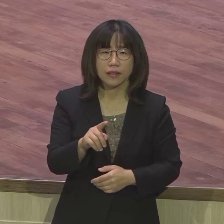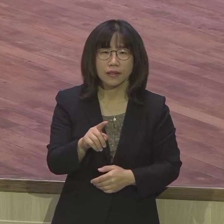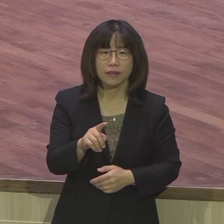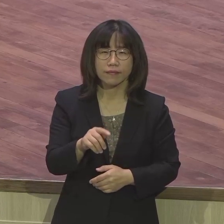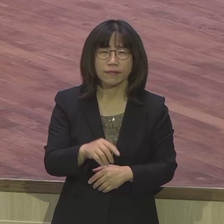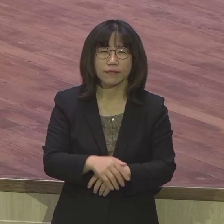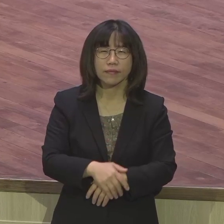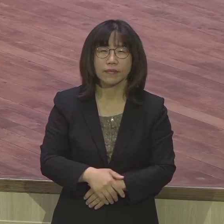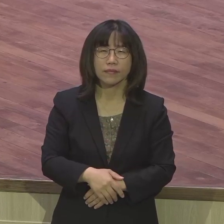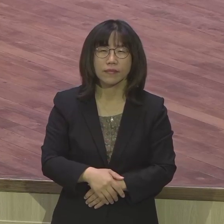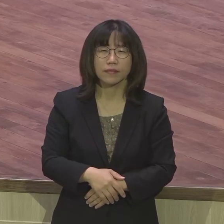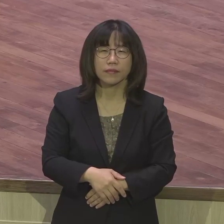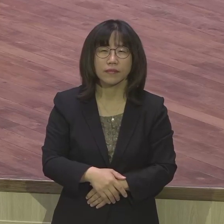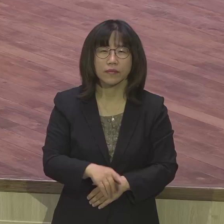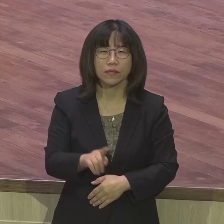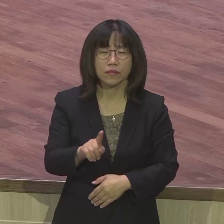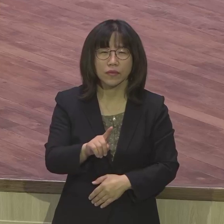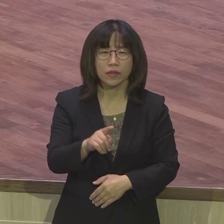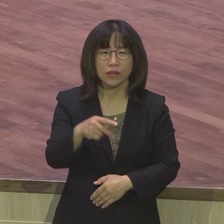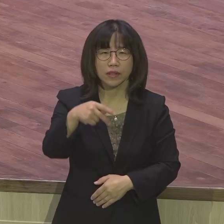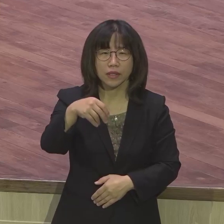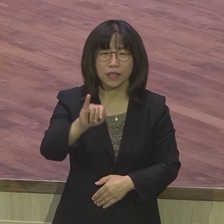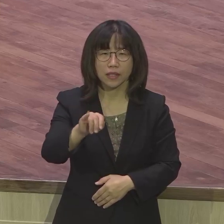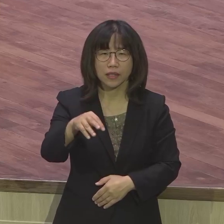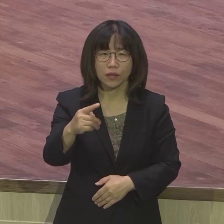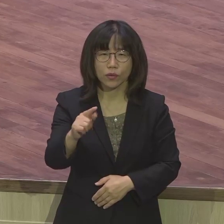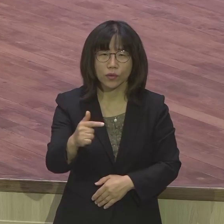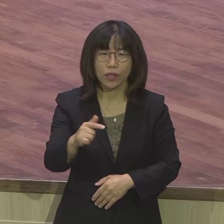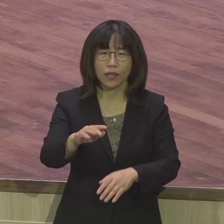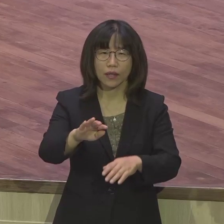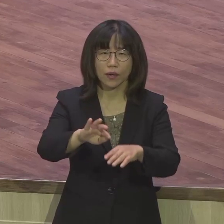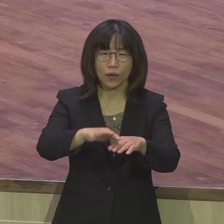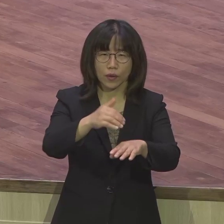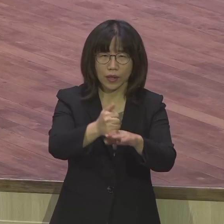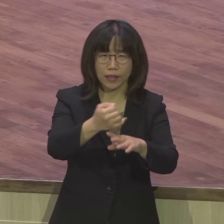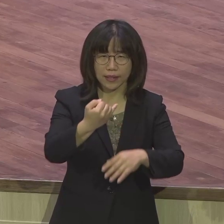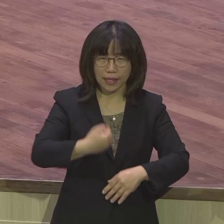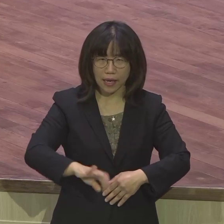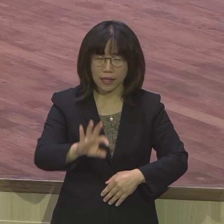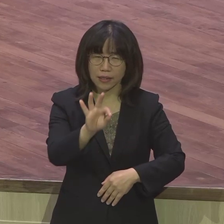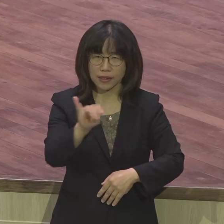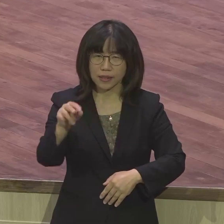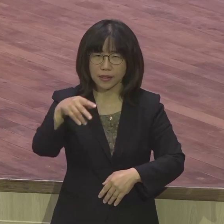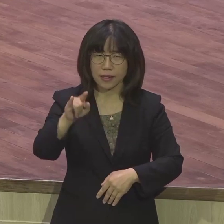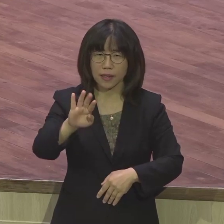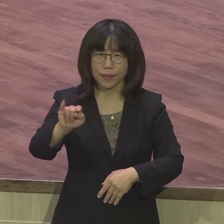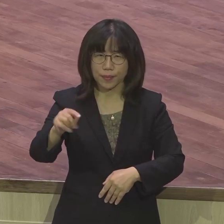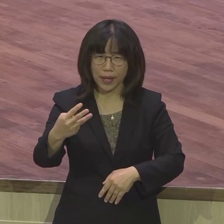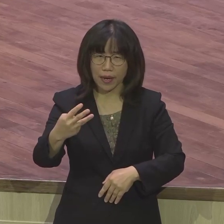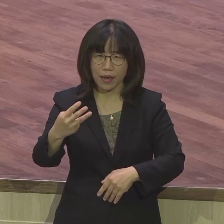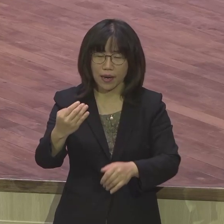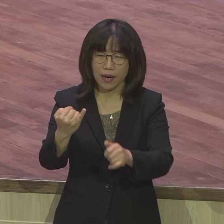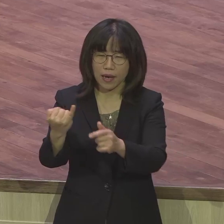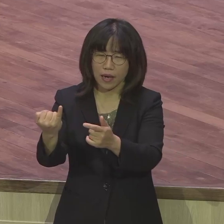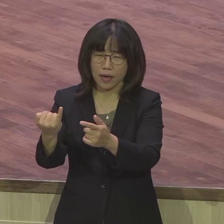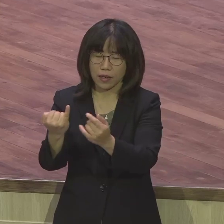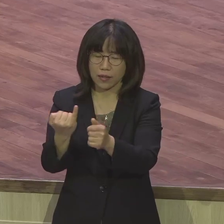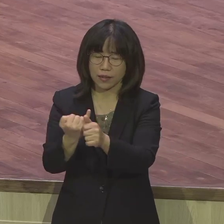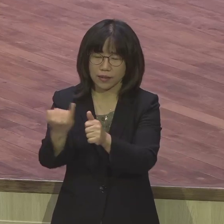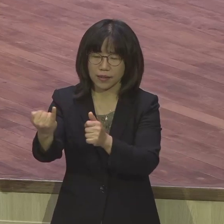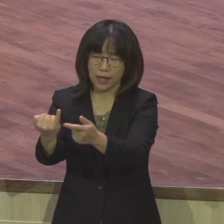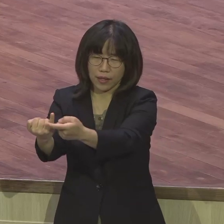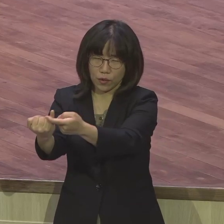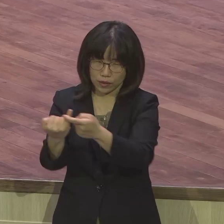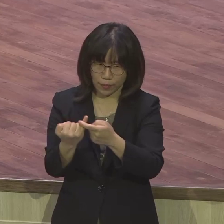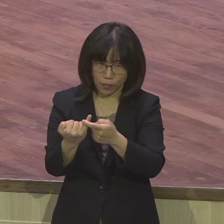시돈의 사람의 왕 엣바알의 딸 이세벨을 아내로 삼고 가서 바알을 섬겨 예배하고 이